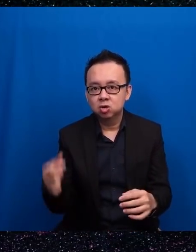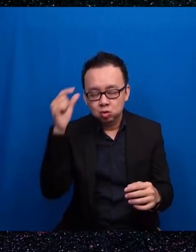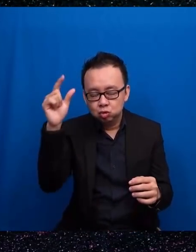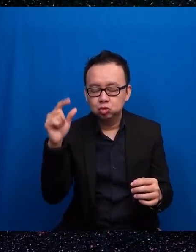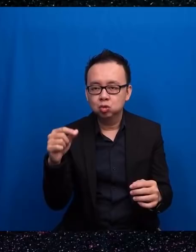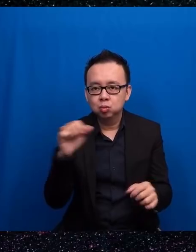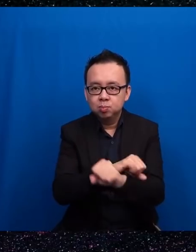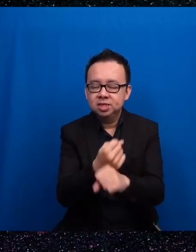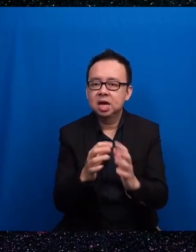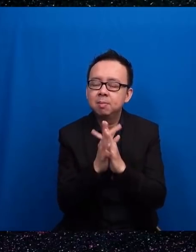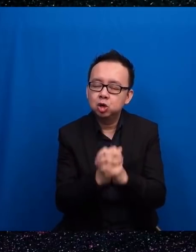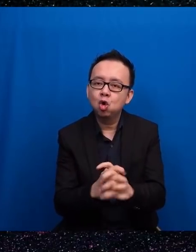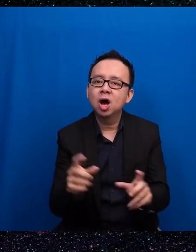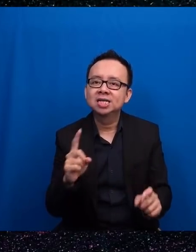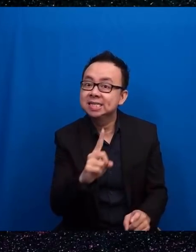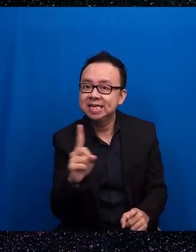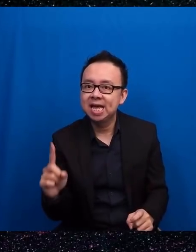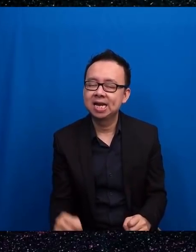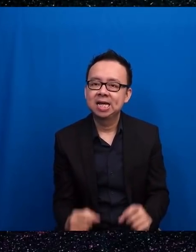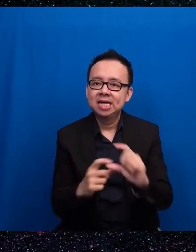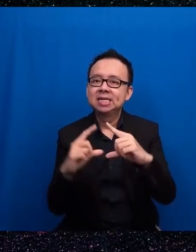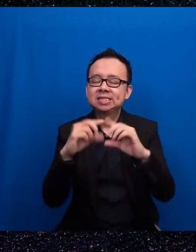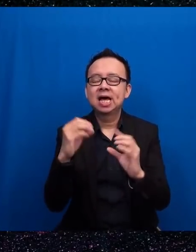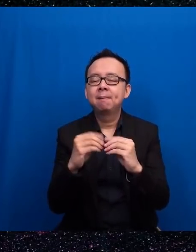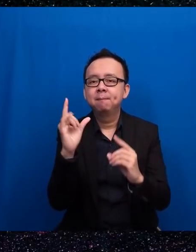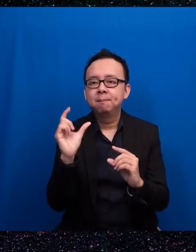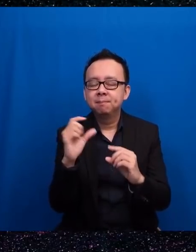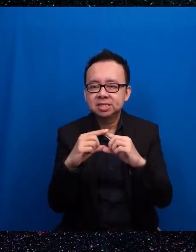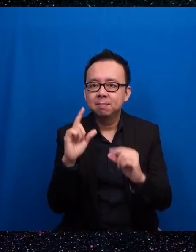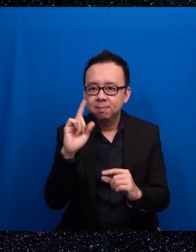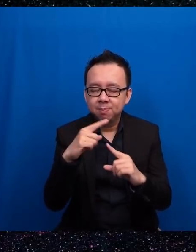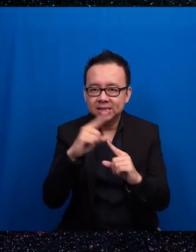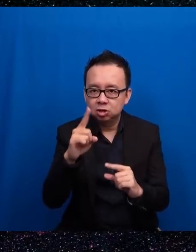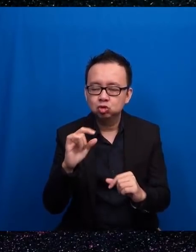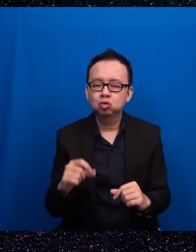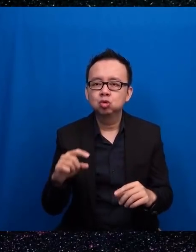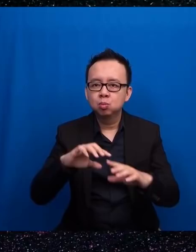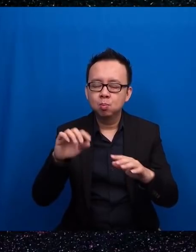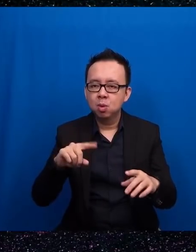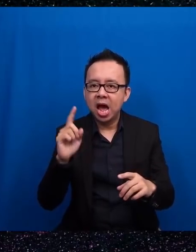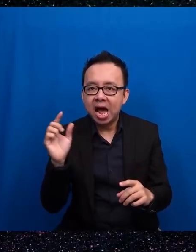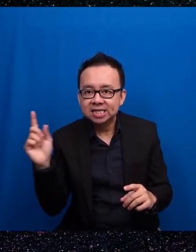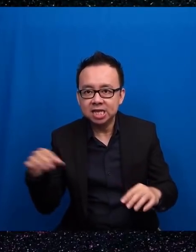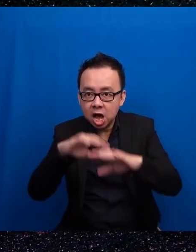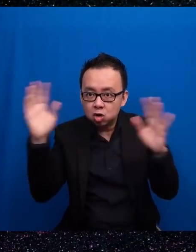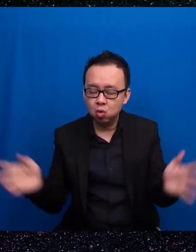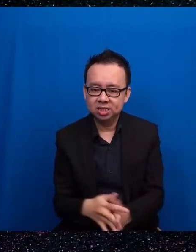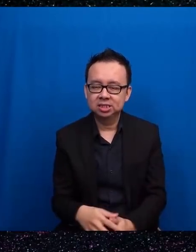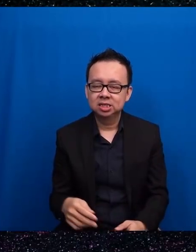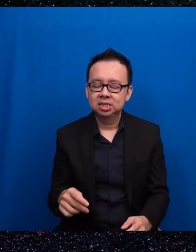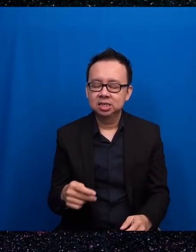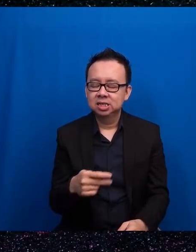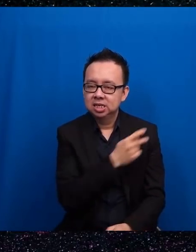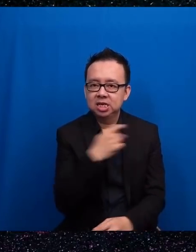bisa berdoa sendirian. Sabat itu maknanya luas, tapi mari kita lihat dulu dalam firman Tuhan intinya apa. Kita buka